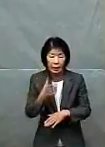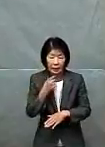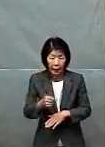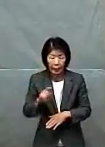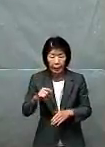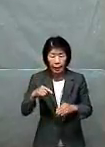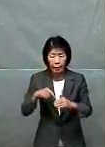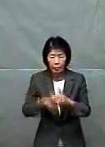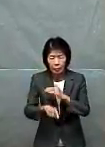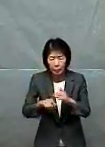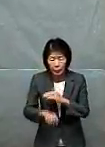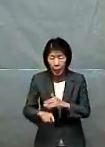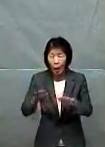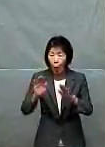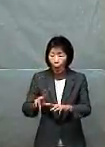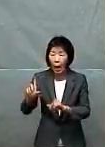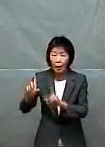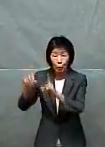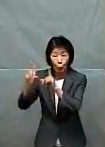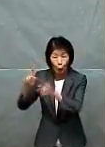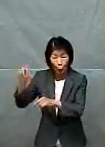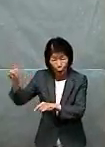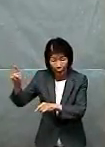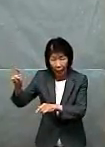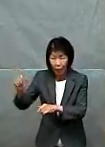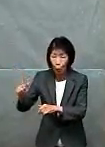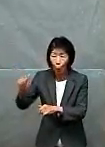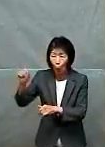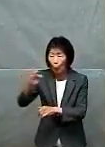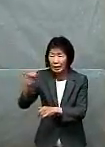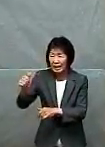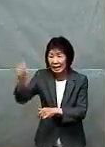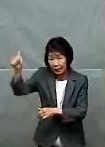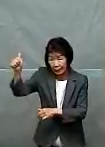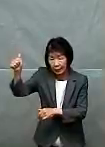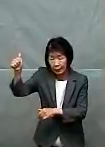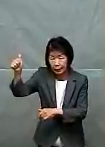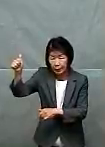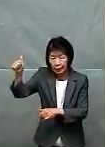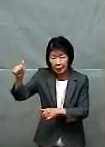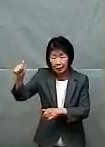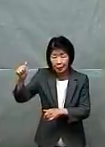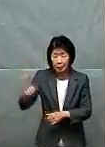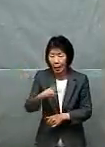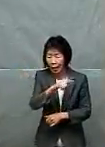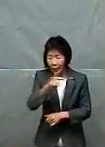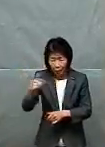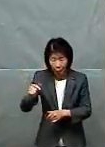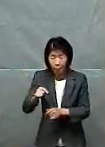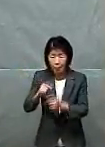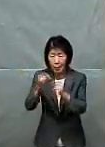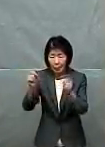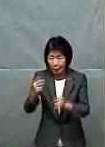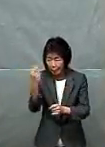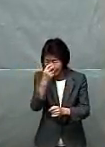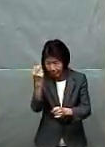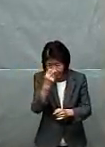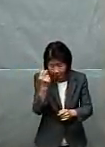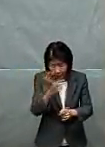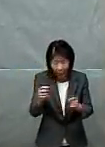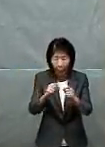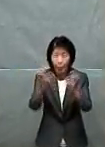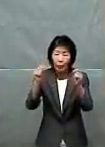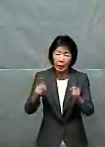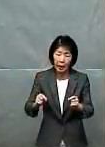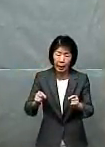はい、 今回東京で、都知事の別荘問題等で危機管理が問題となっている